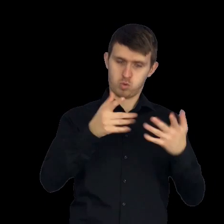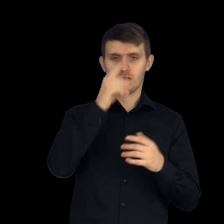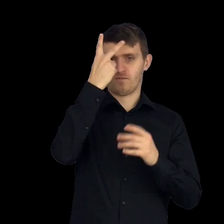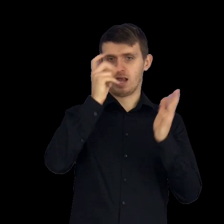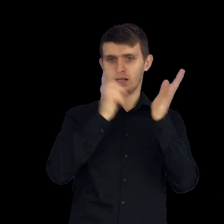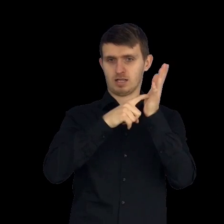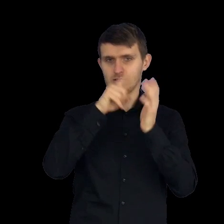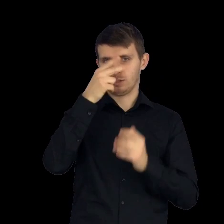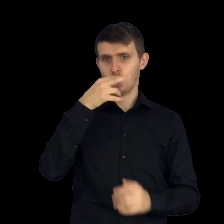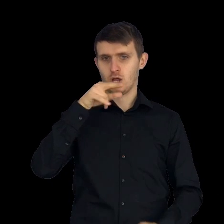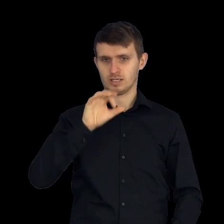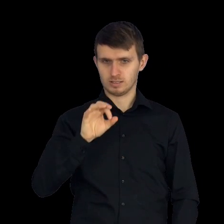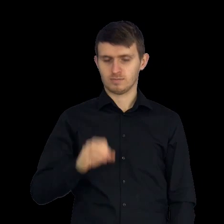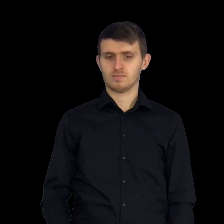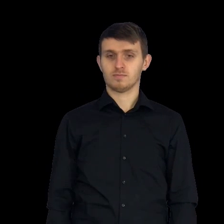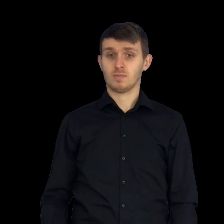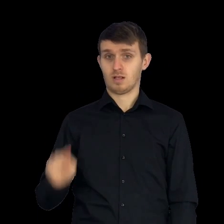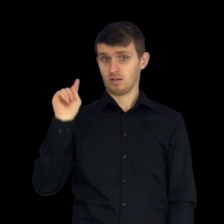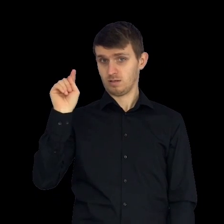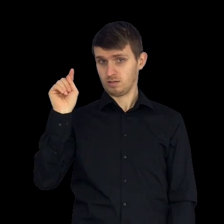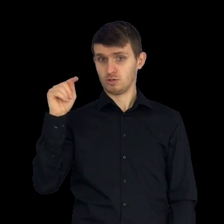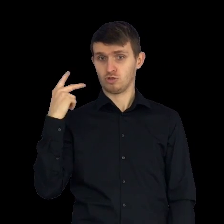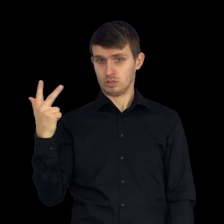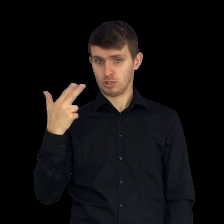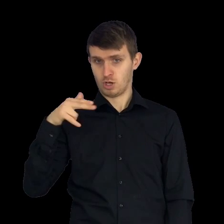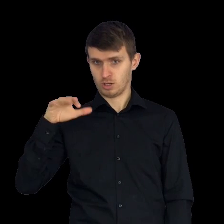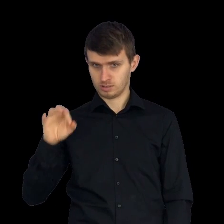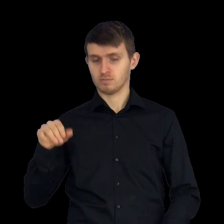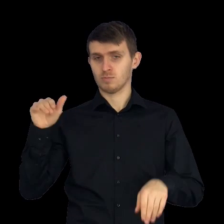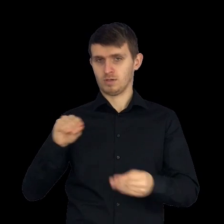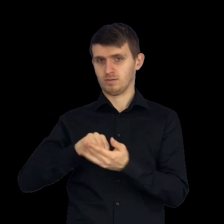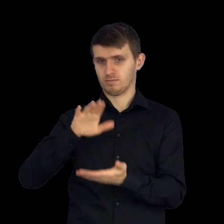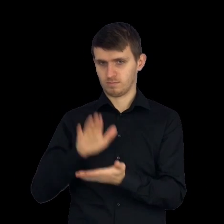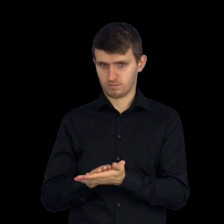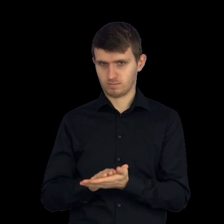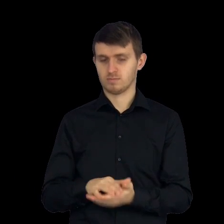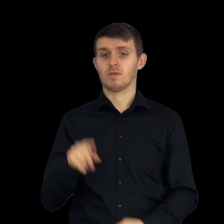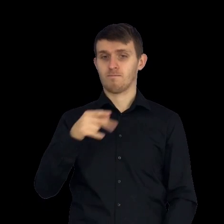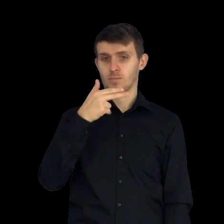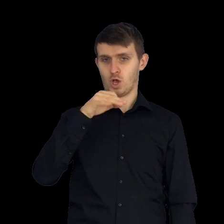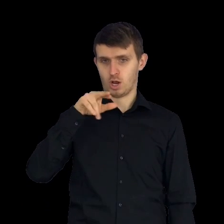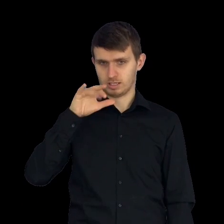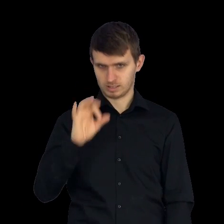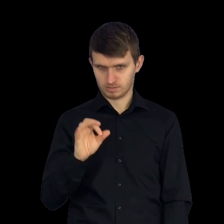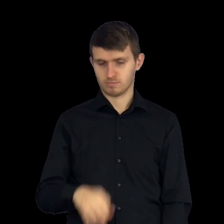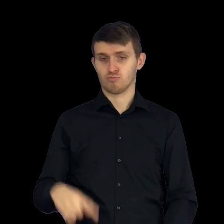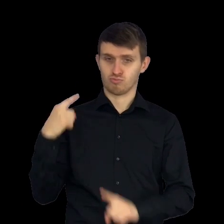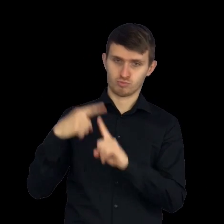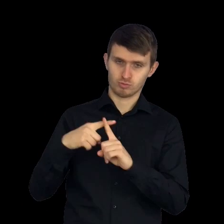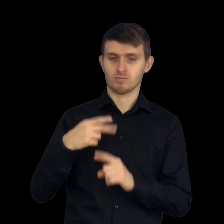Dwóch Chucków Norrisów to inaczej dwa razy Chuck Norris. A trzech Chucków Norrisów